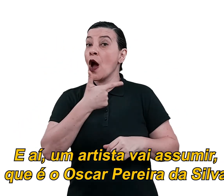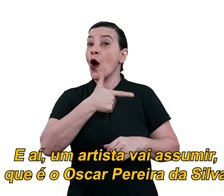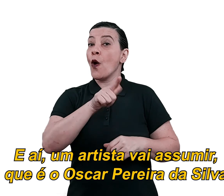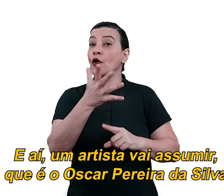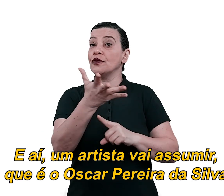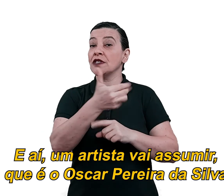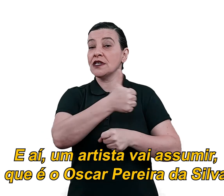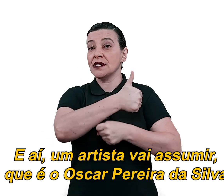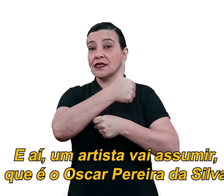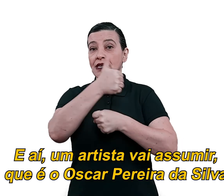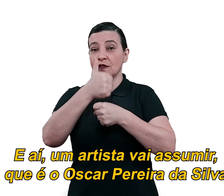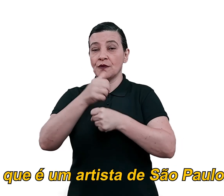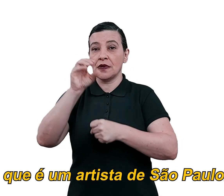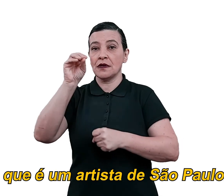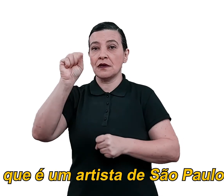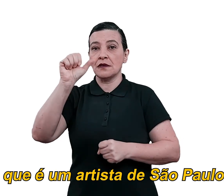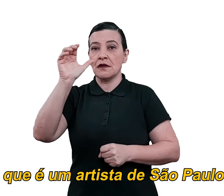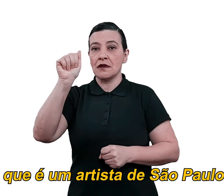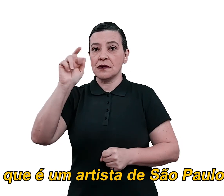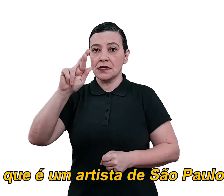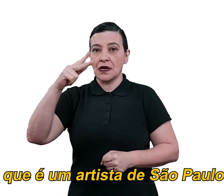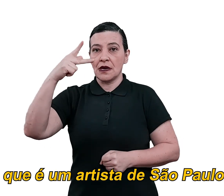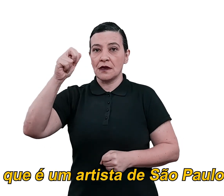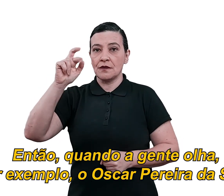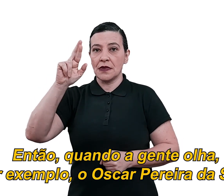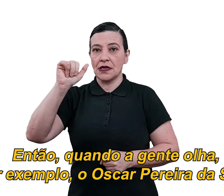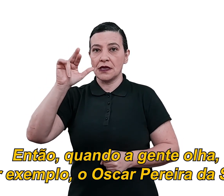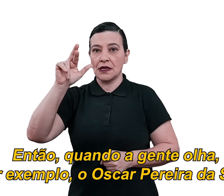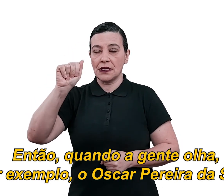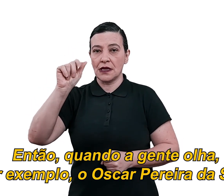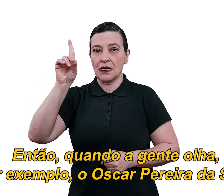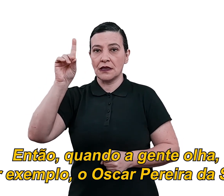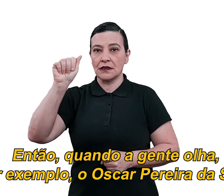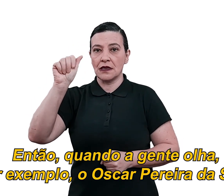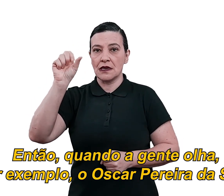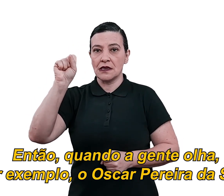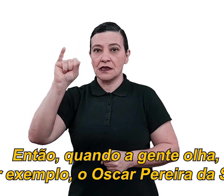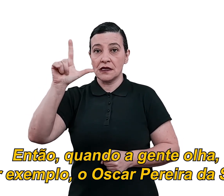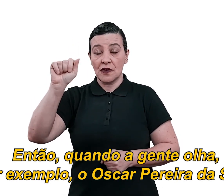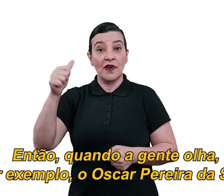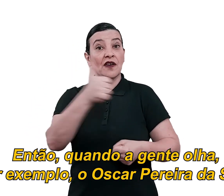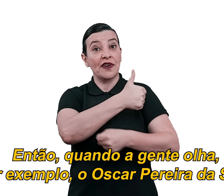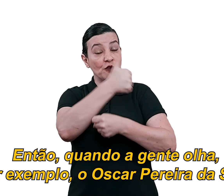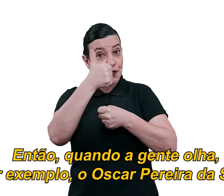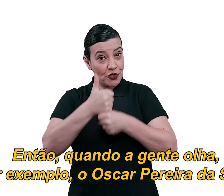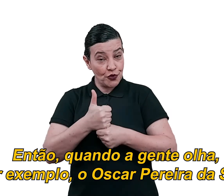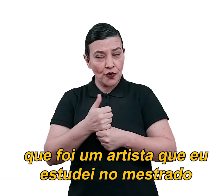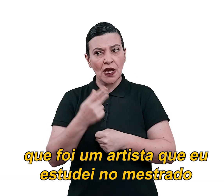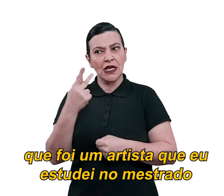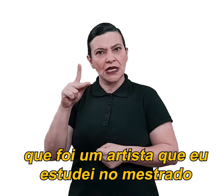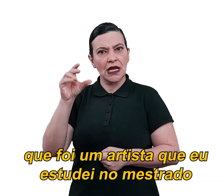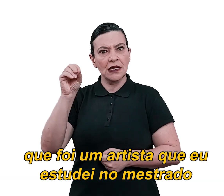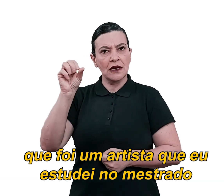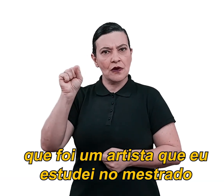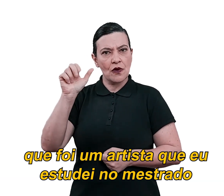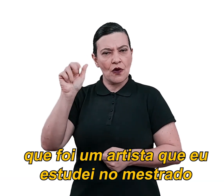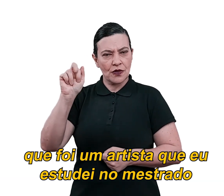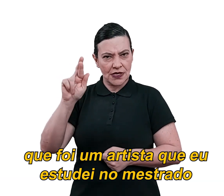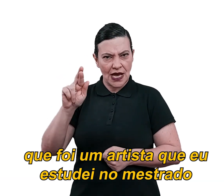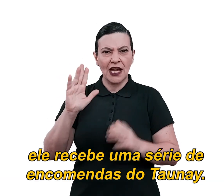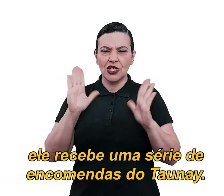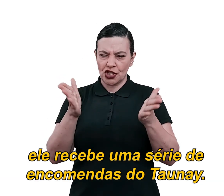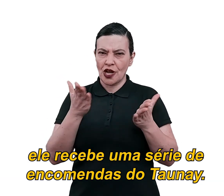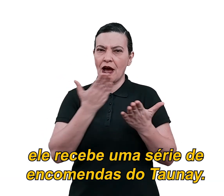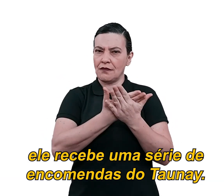assumindo, que é o Oscar Pereira da Silva, que é um artista de São Paulo. Então, quando a gente olha, por exemplo, o Oscar Pereira da Silva, que foi um artista que eu estudei